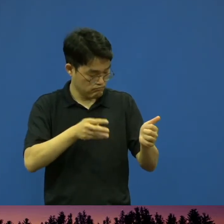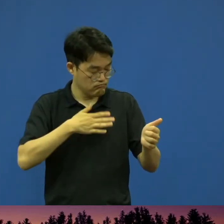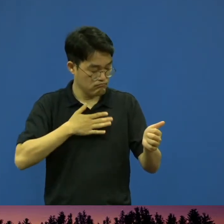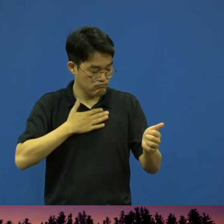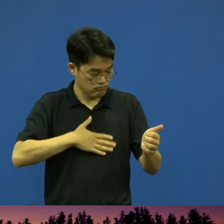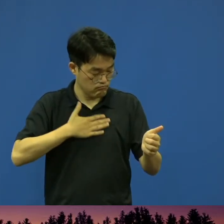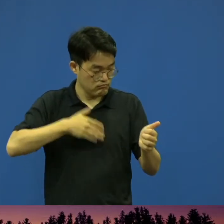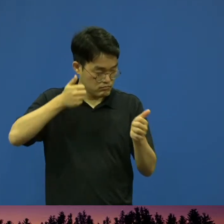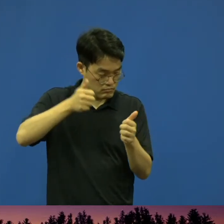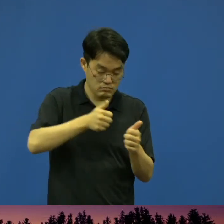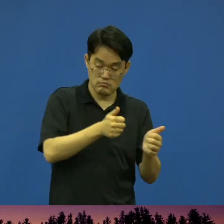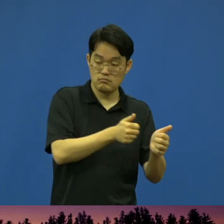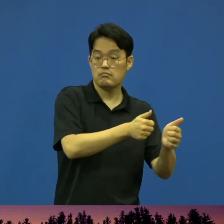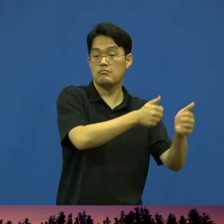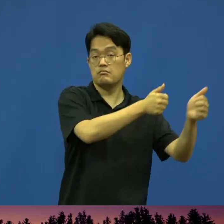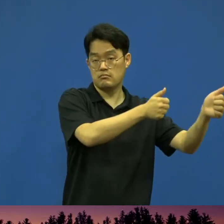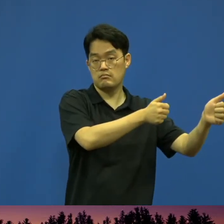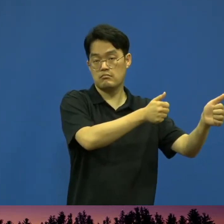따라가시매.